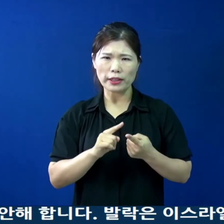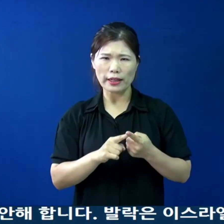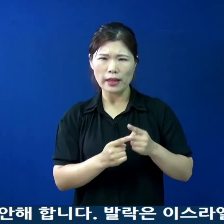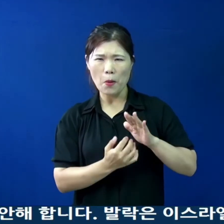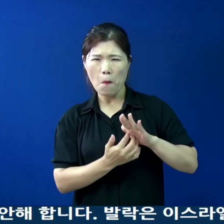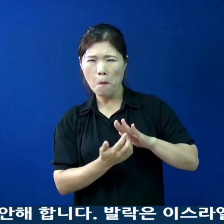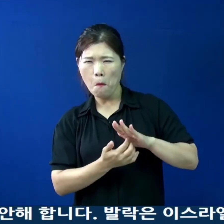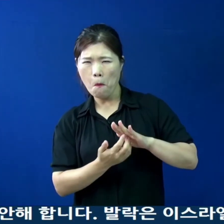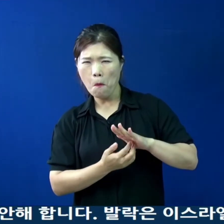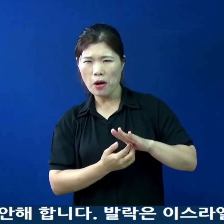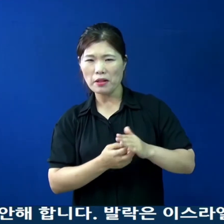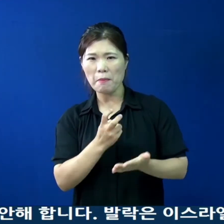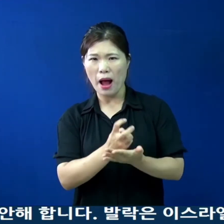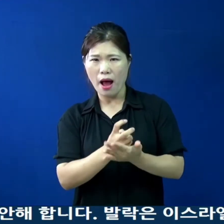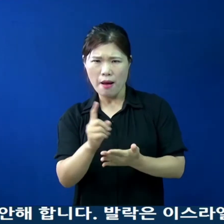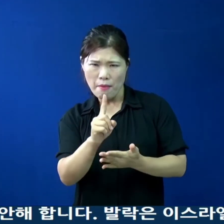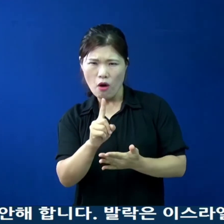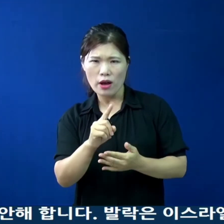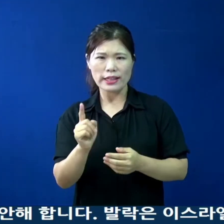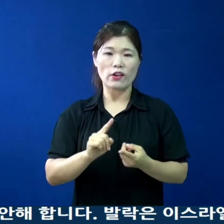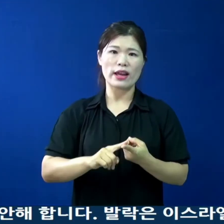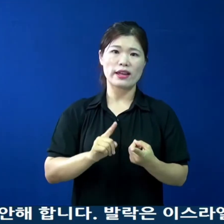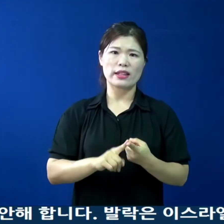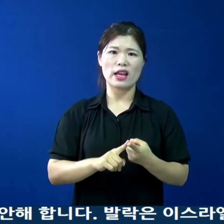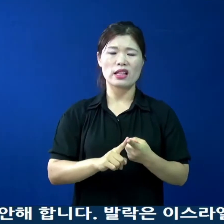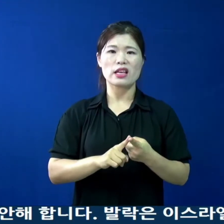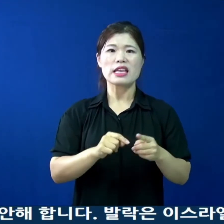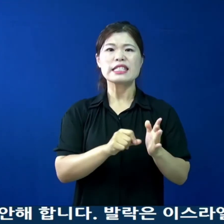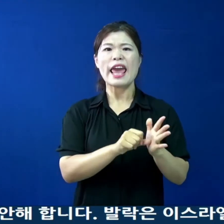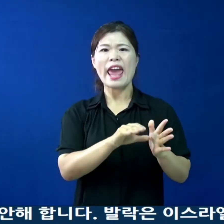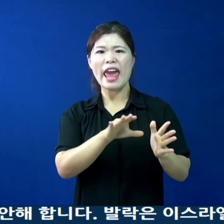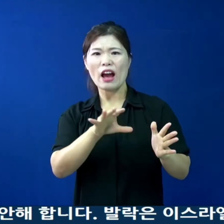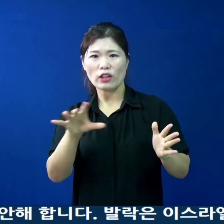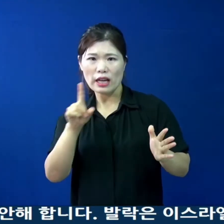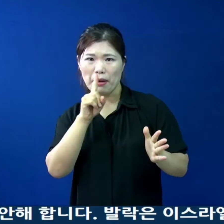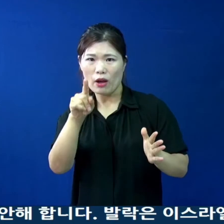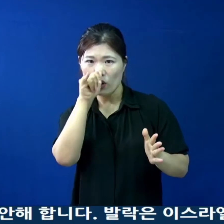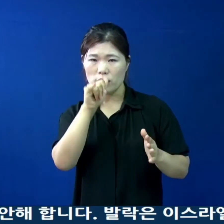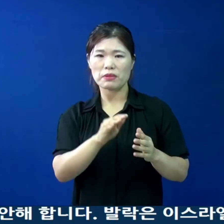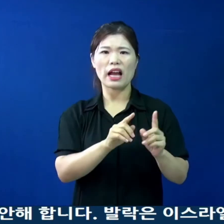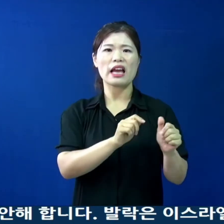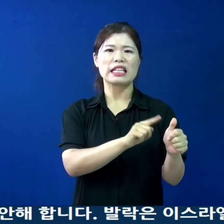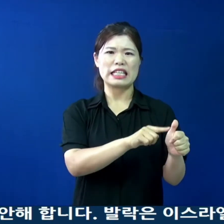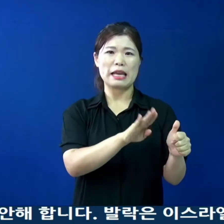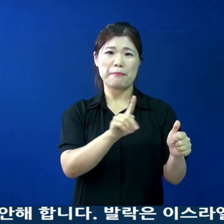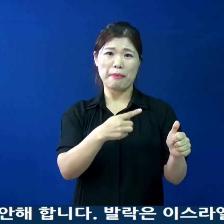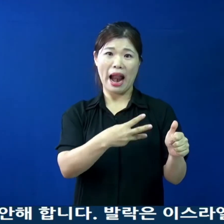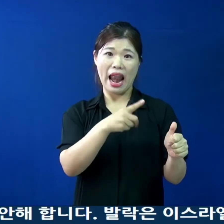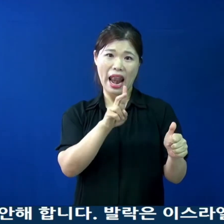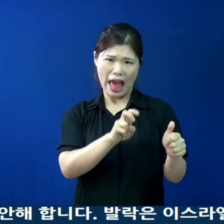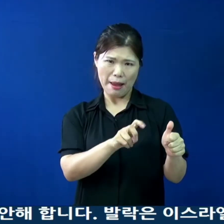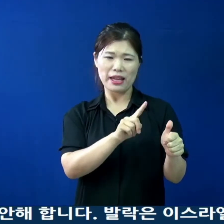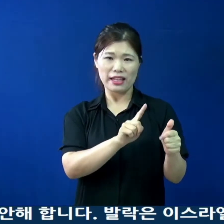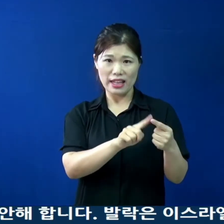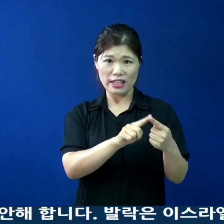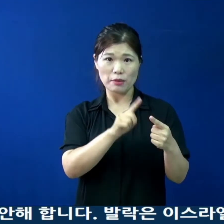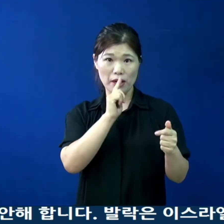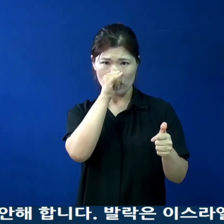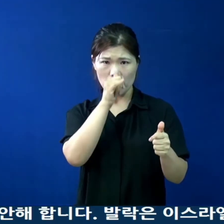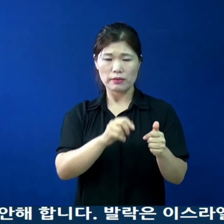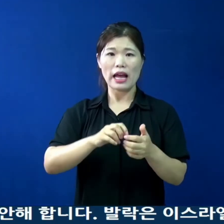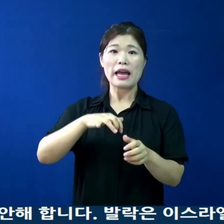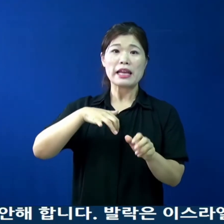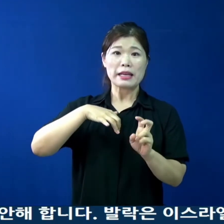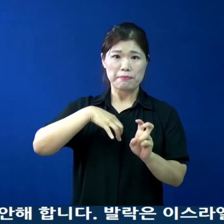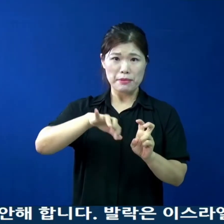사람이 메소포타미아의 유명한 예언자 발람입니다. 이 발람의 능력을 한번 보실까요? 민수기 22장 6절을